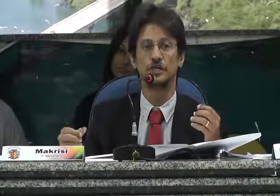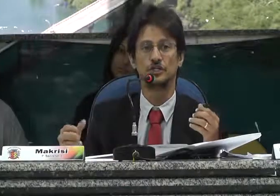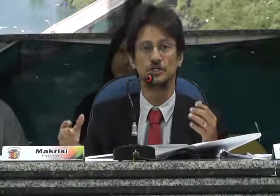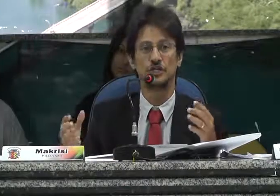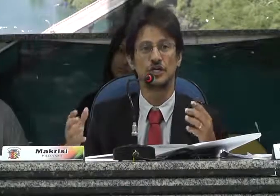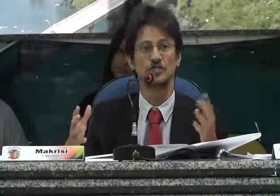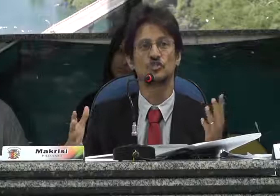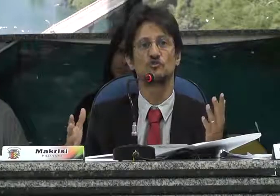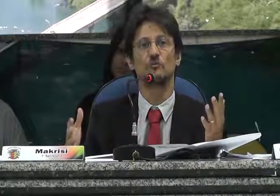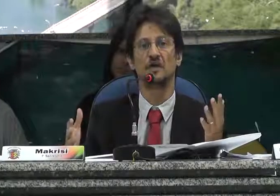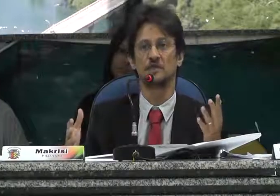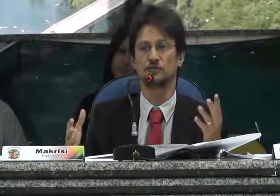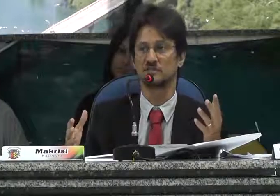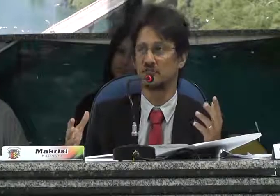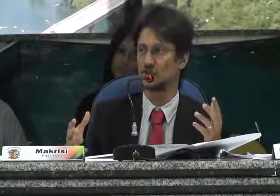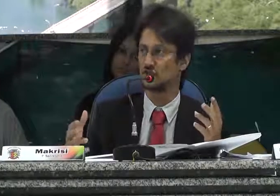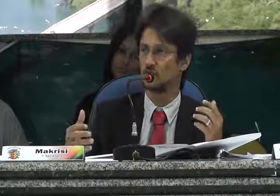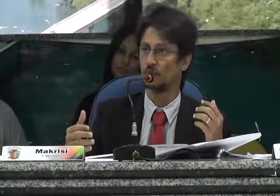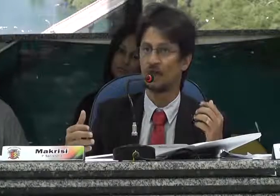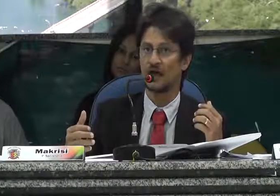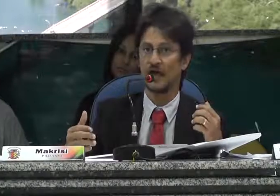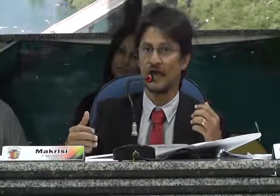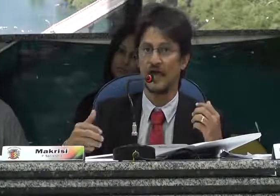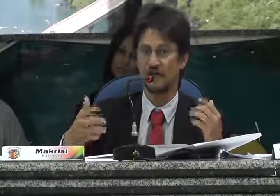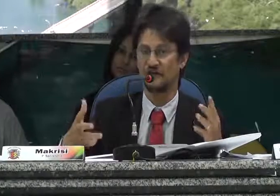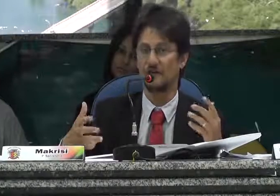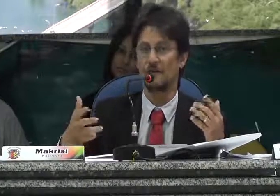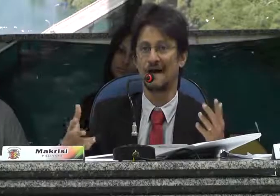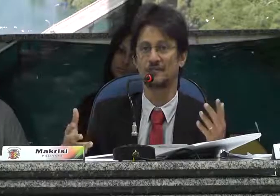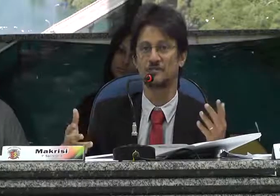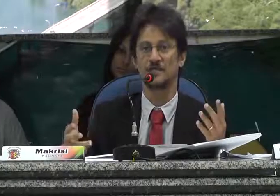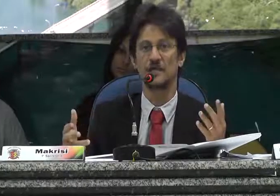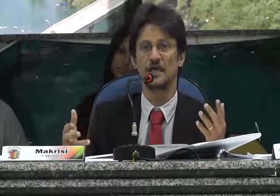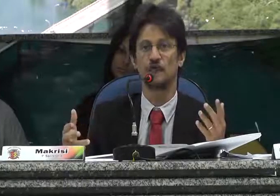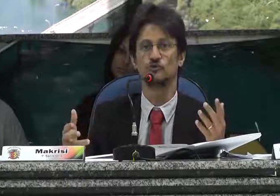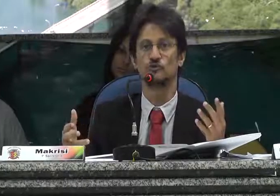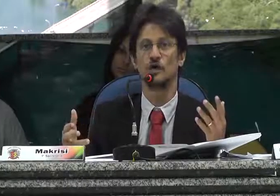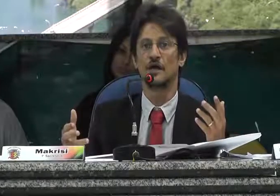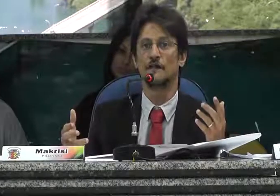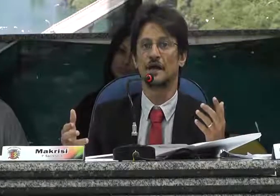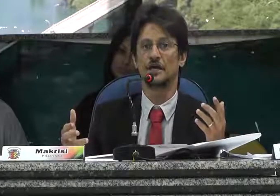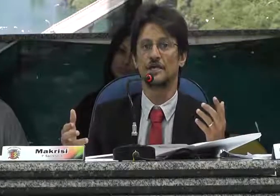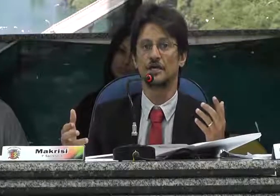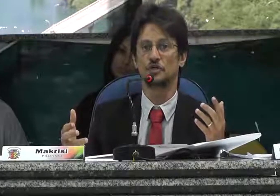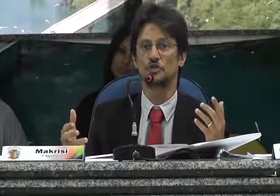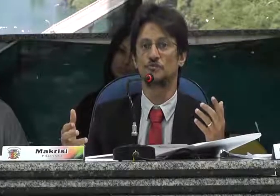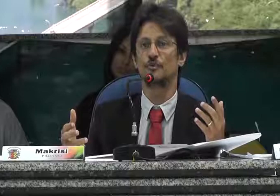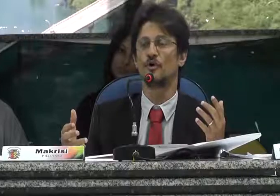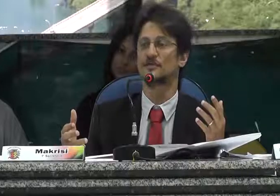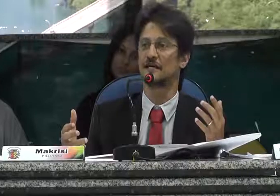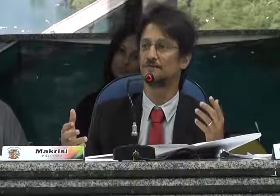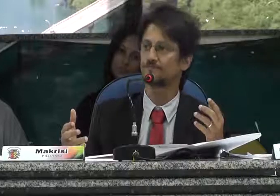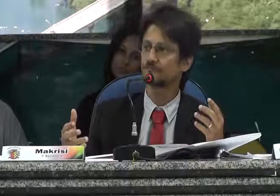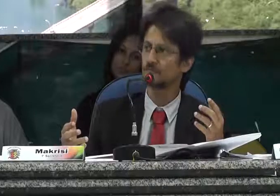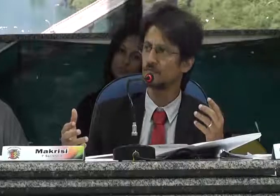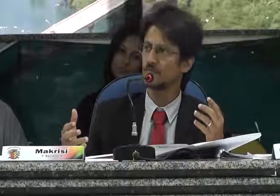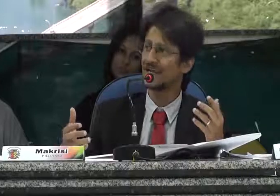importante de que estes momentos sejam reafirmados em Ilhéus para que a gente